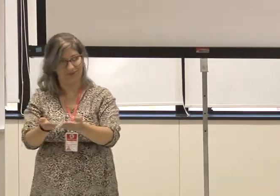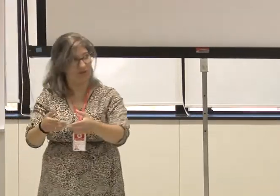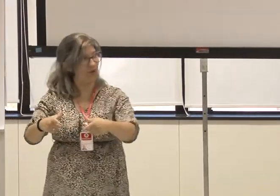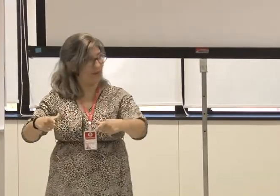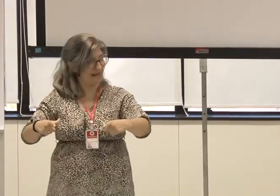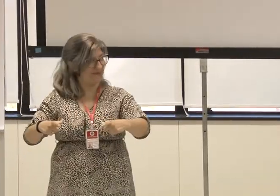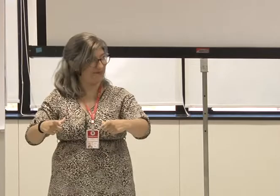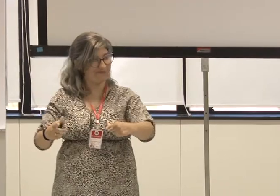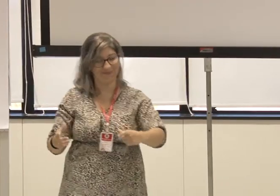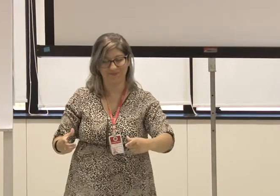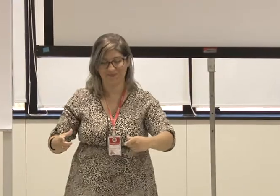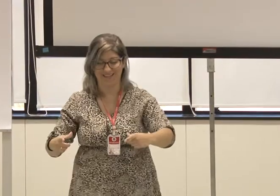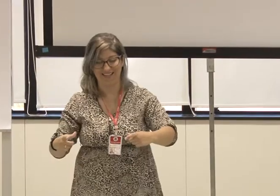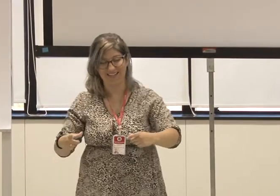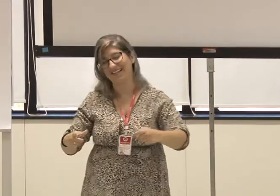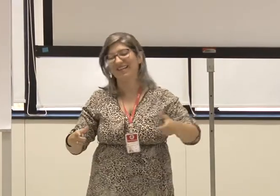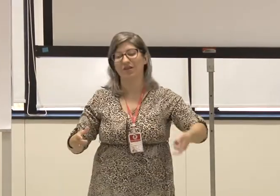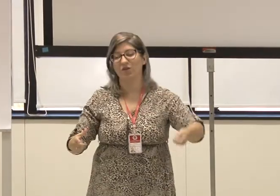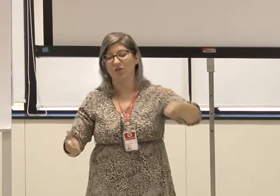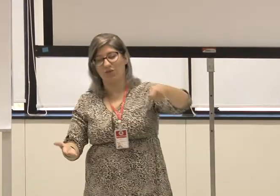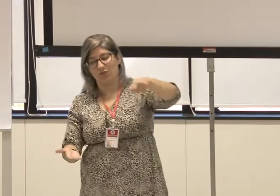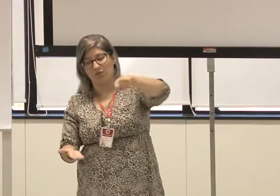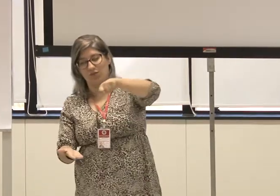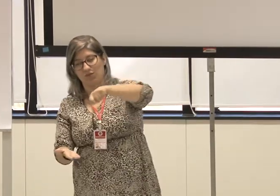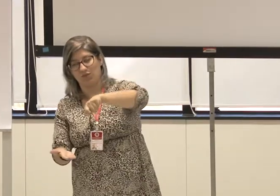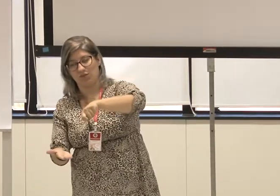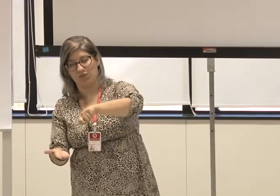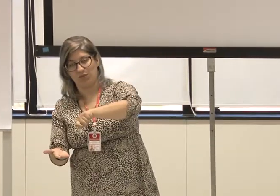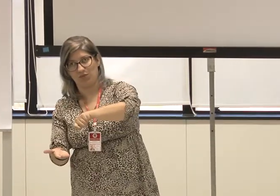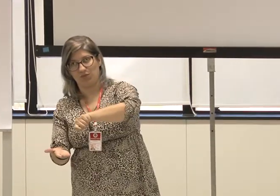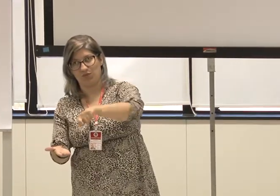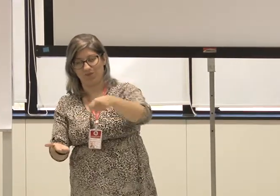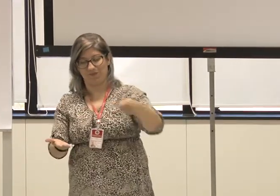chocolate. E fica boa a massa.